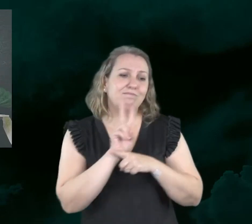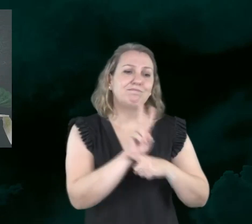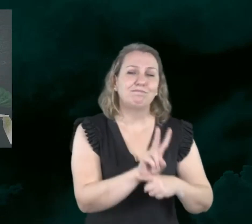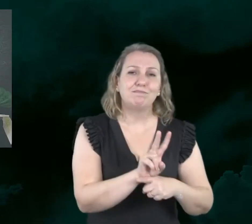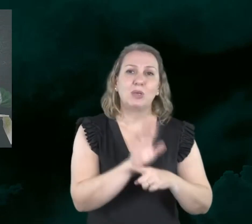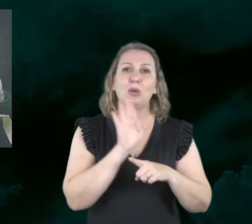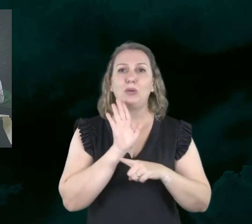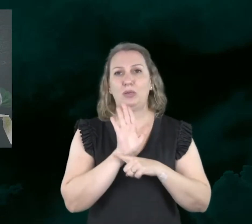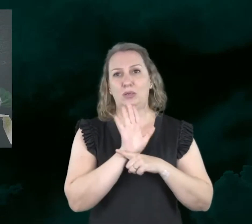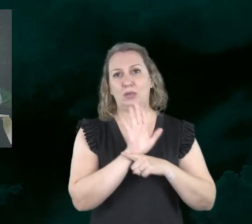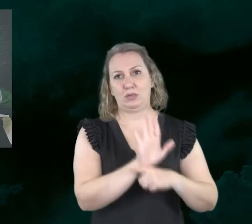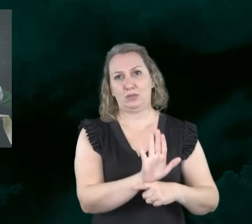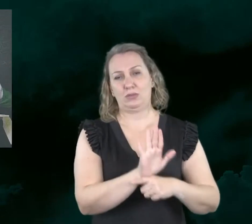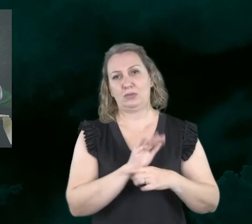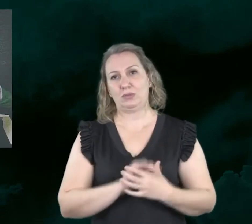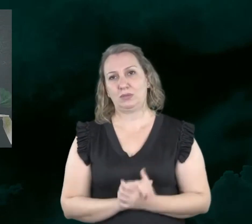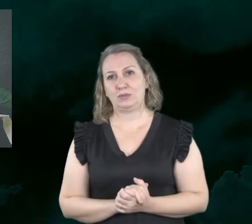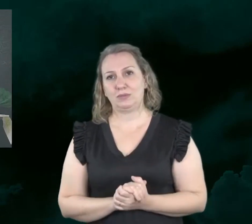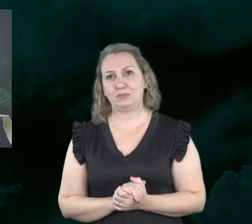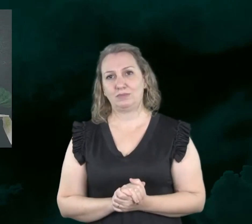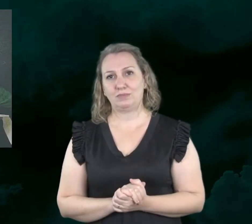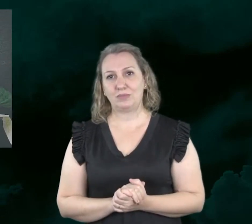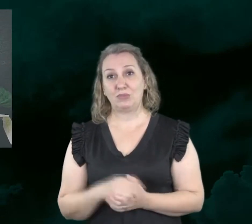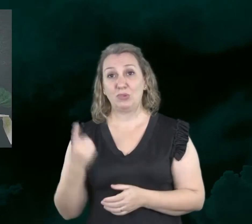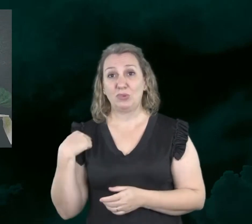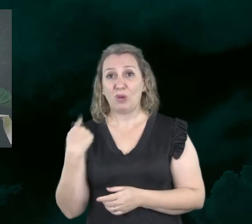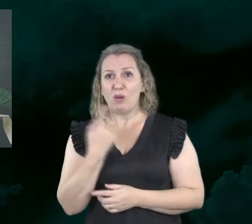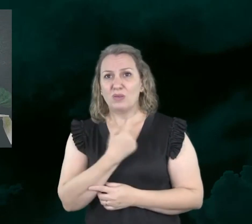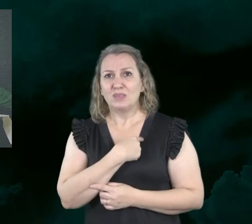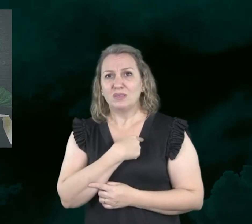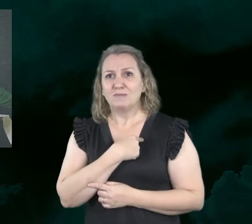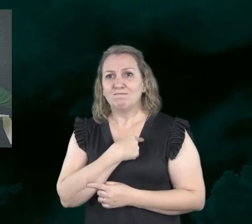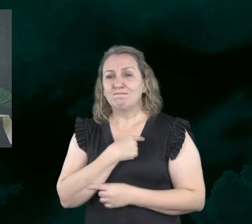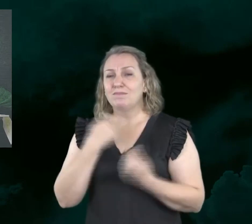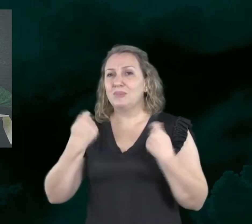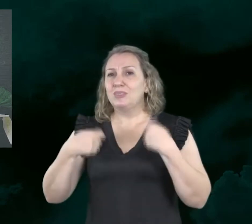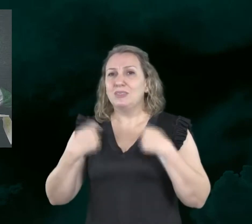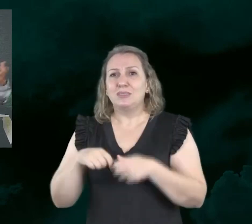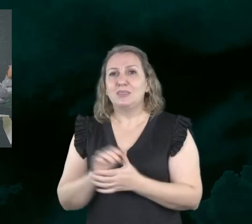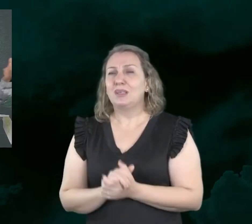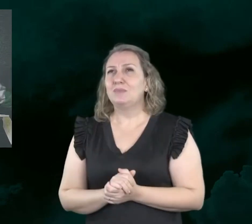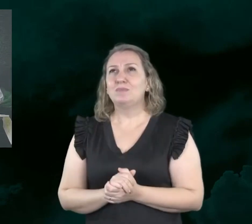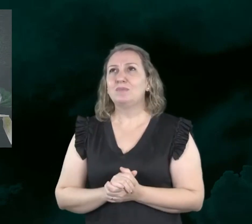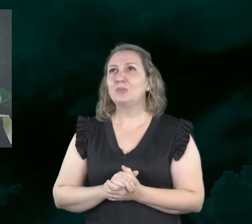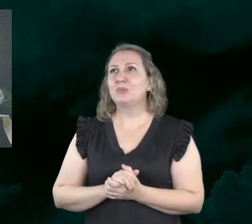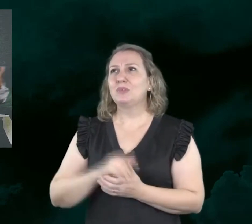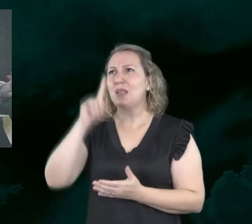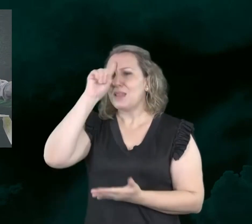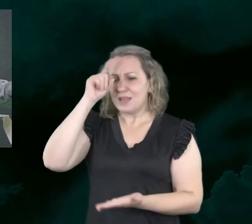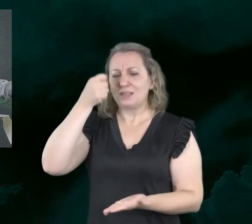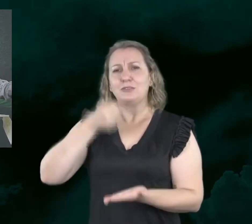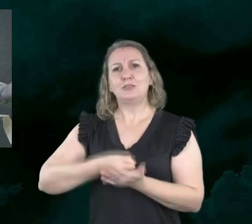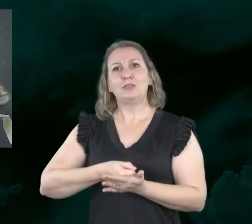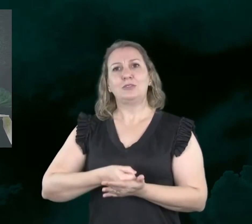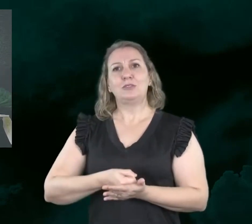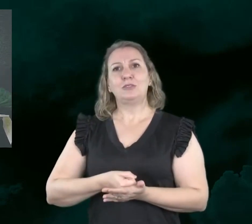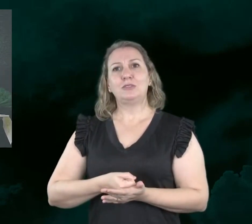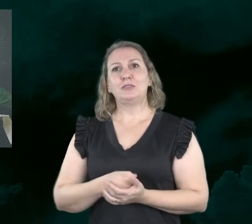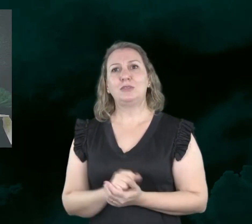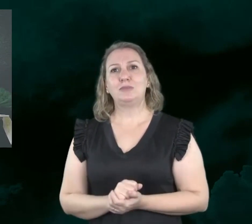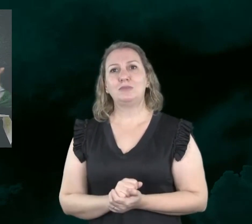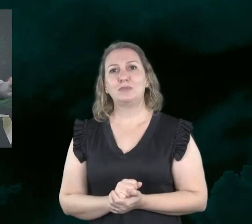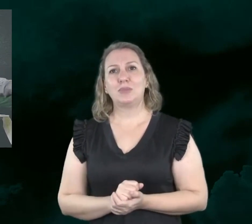Portanto, irmãos, nós precisamos urgentemente estabelecer um net, uma rede